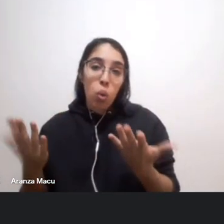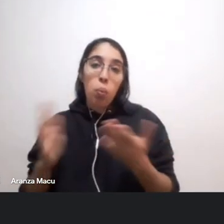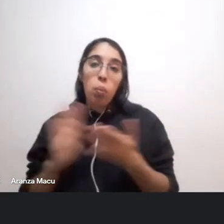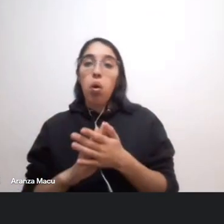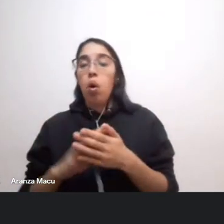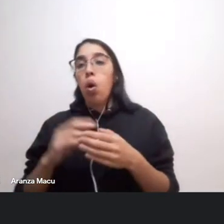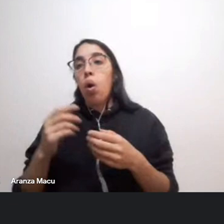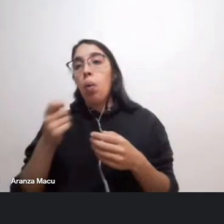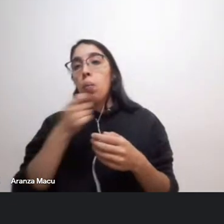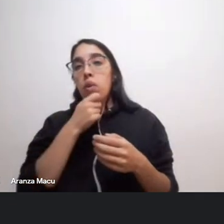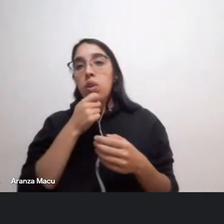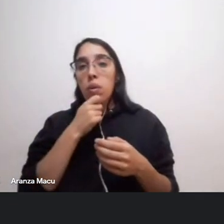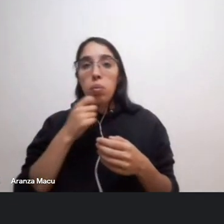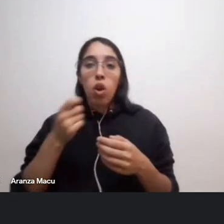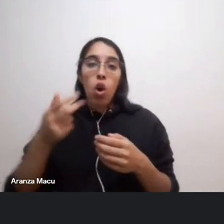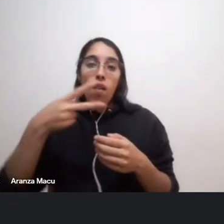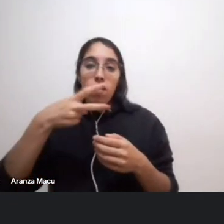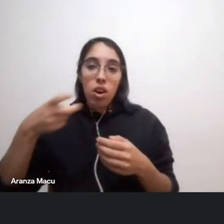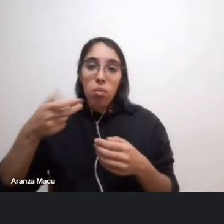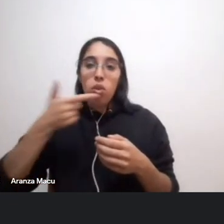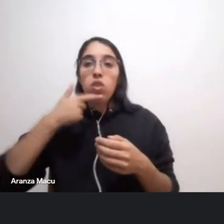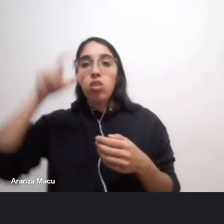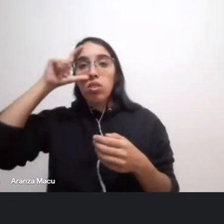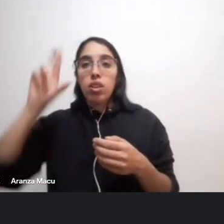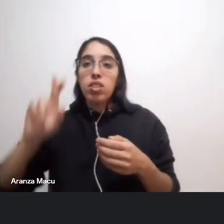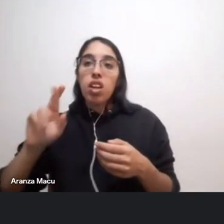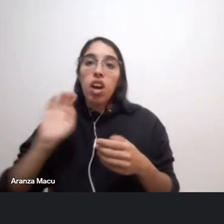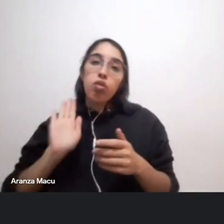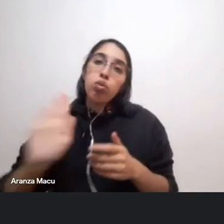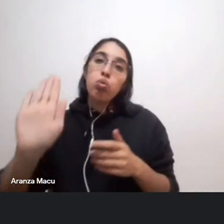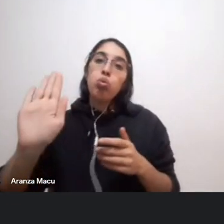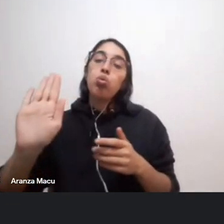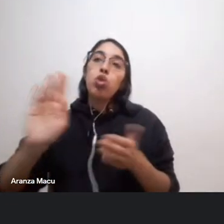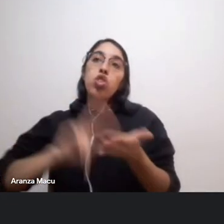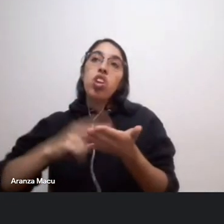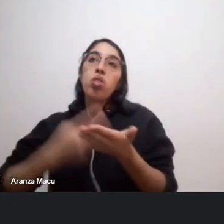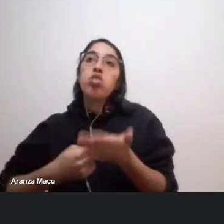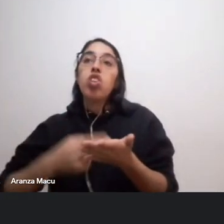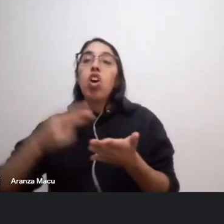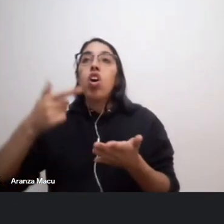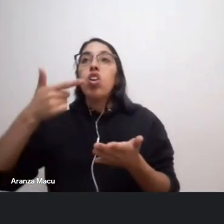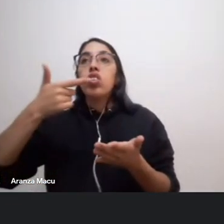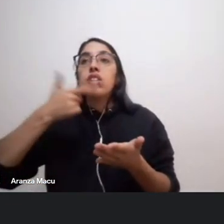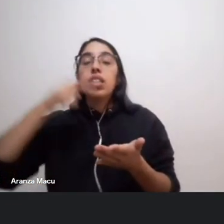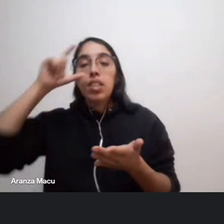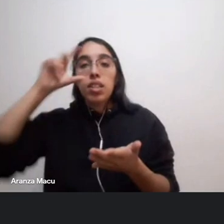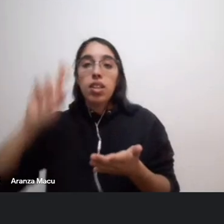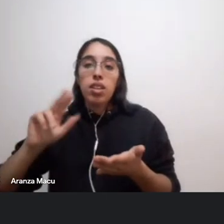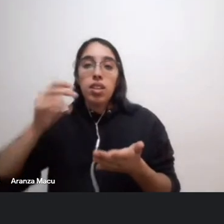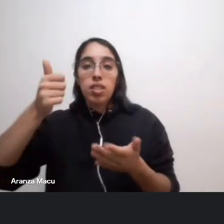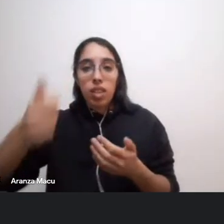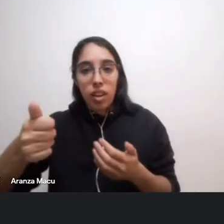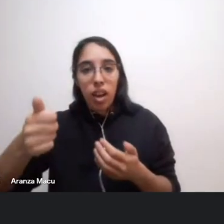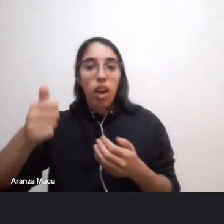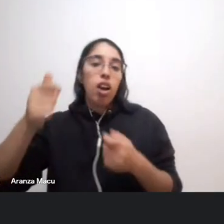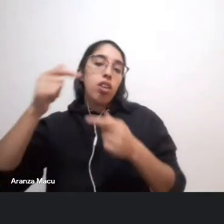verbo estudiar, estudiará. ¿Sí? O estudiarán. ¿Sí? Entonces, el will no se lee, le sigue un verbo,